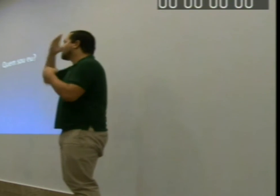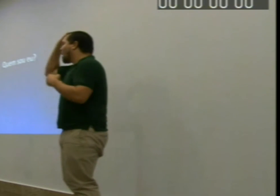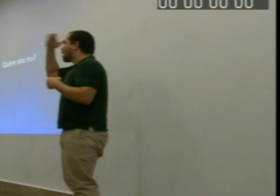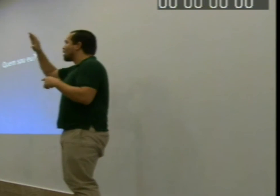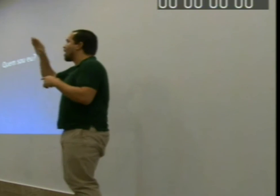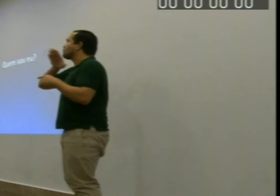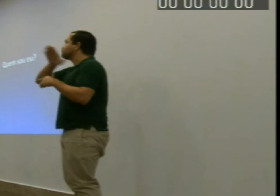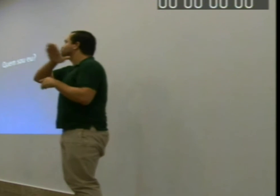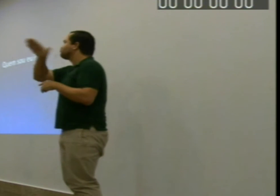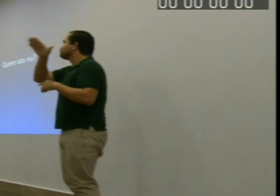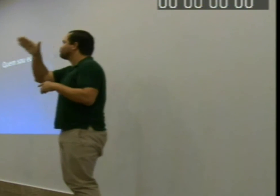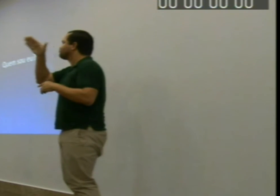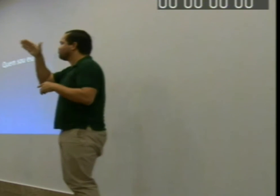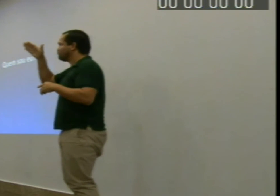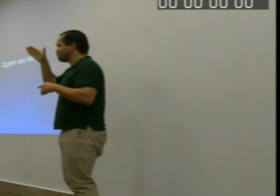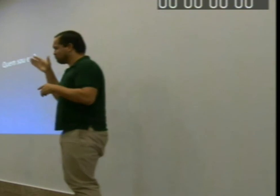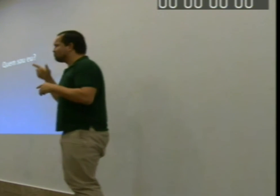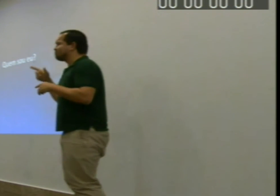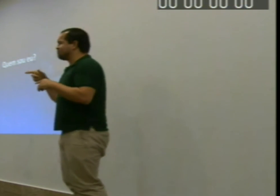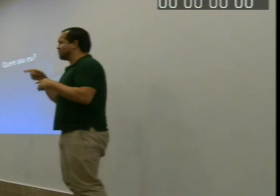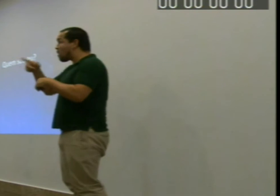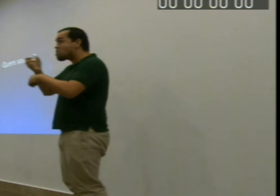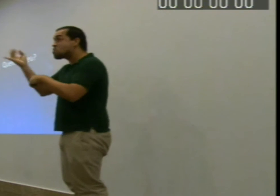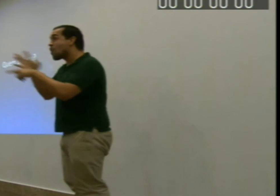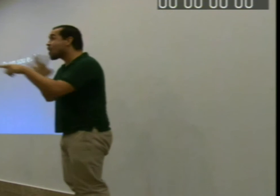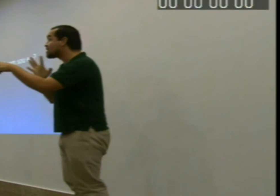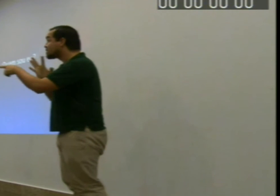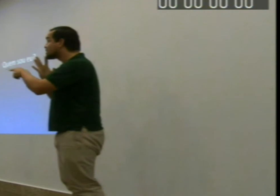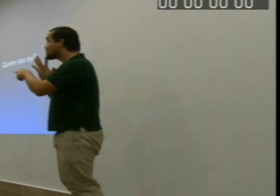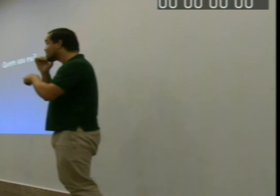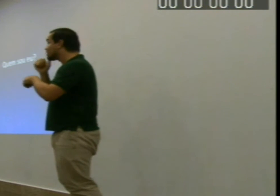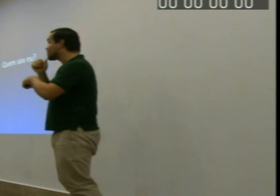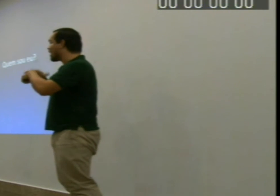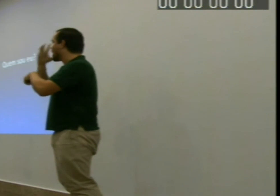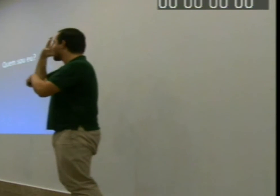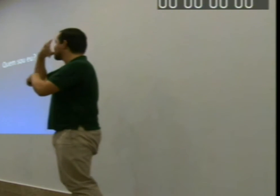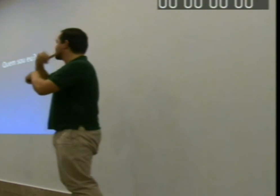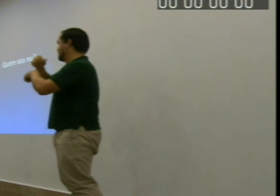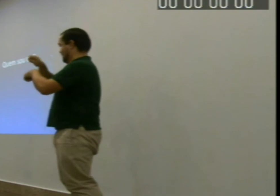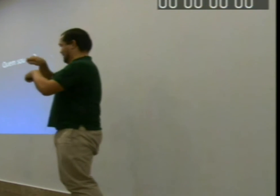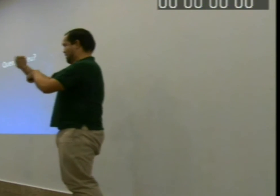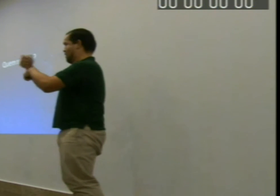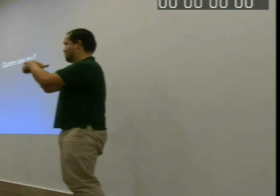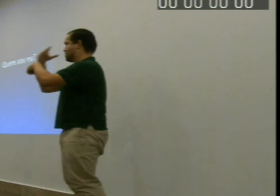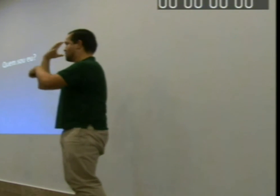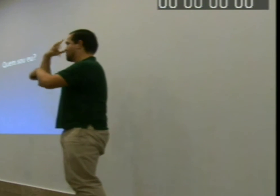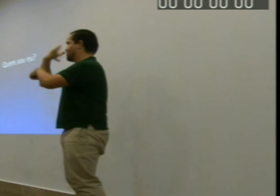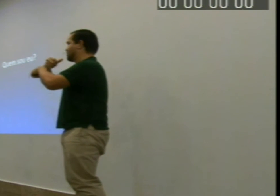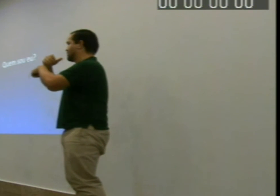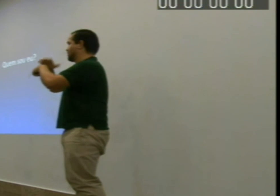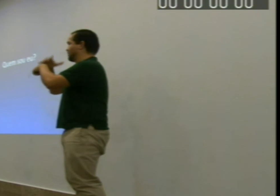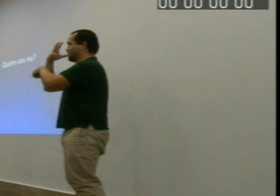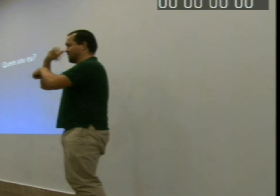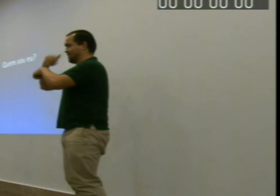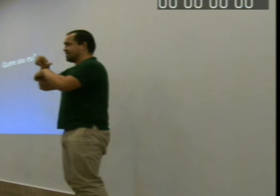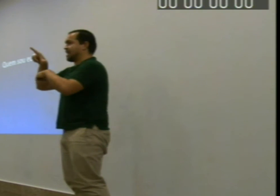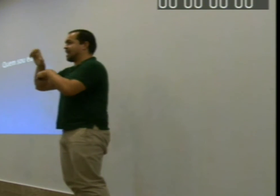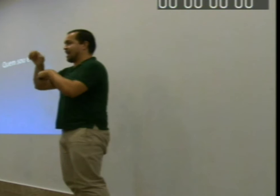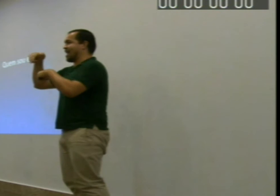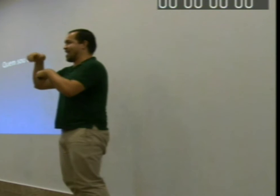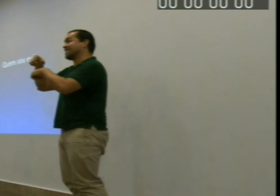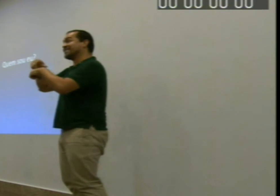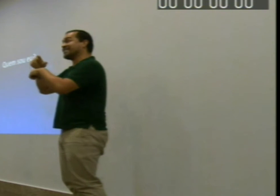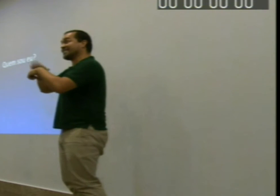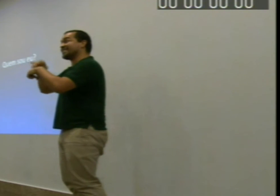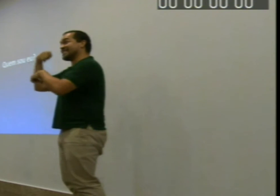Maringá porque no Paraná Ela ia em diversas cidades vocês conhecem conhecer super bonita é mais